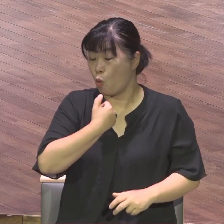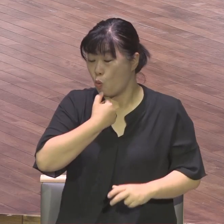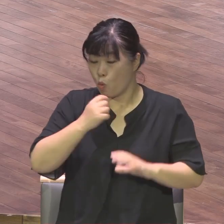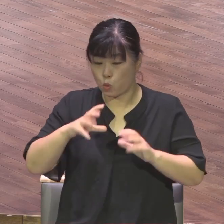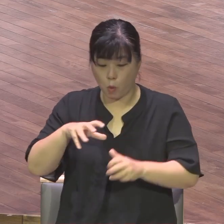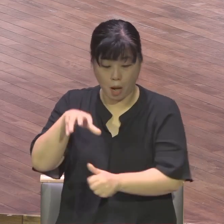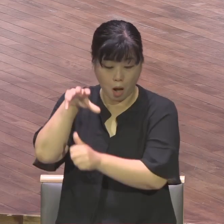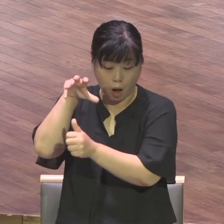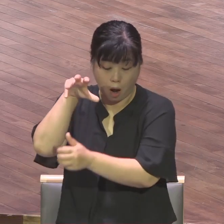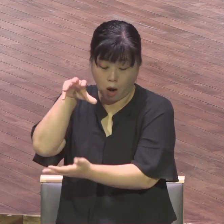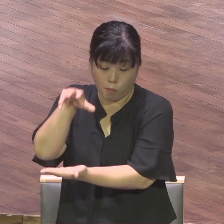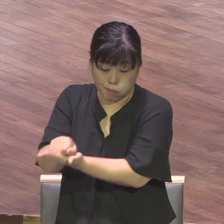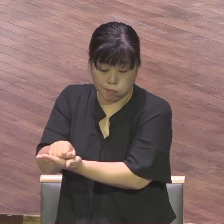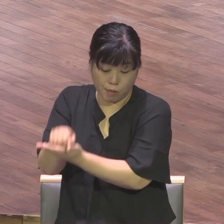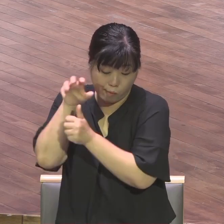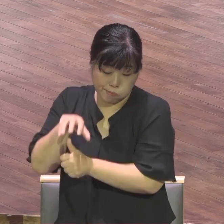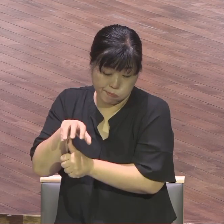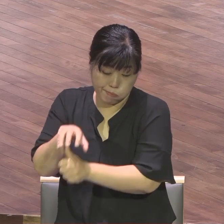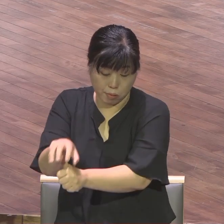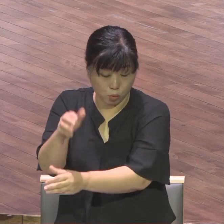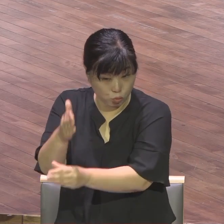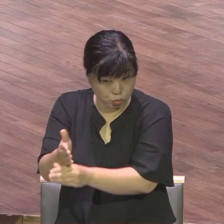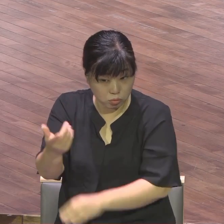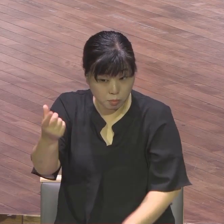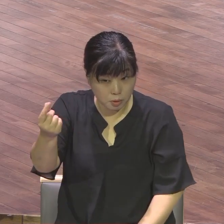로마의 속국이에요.